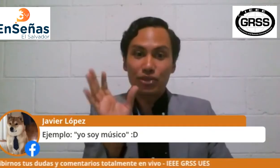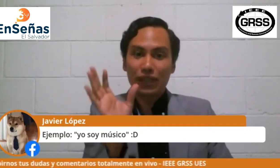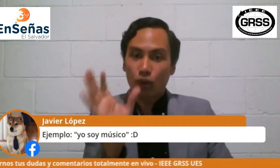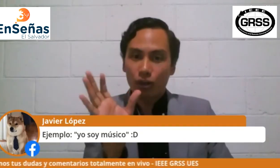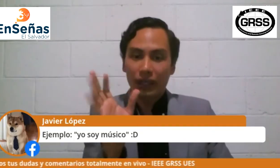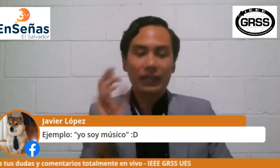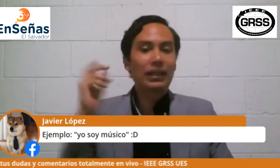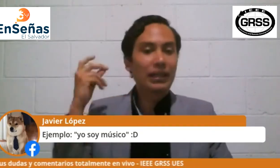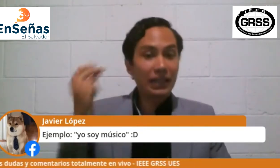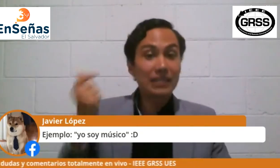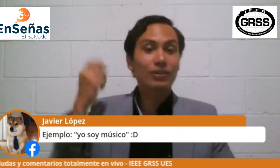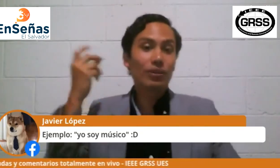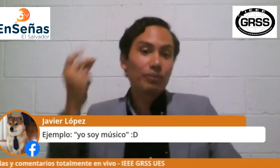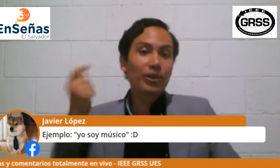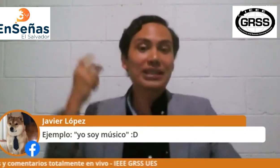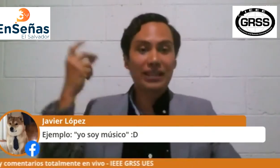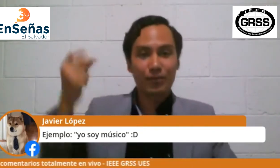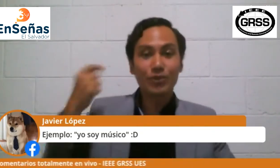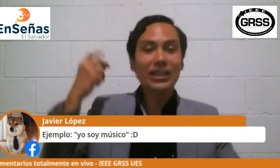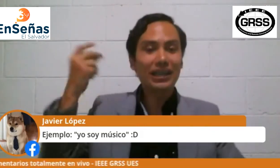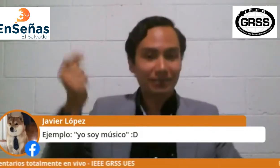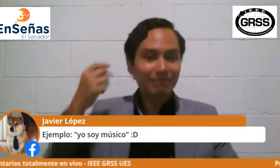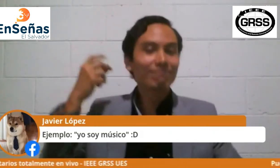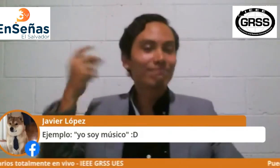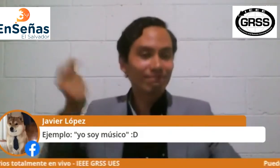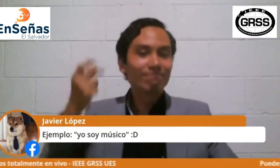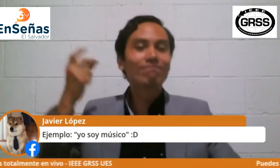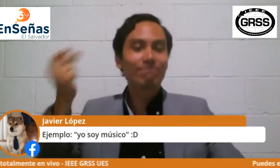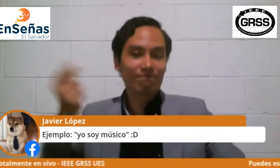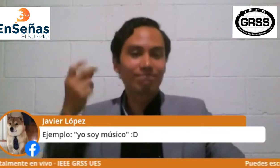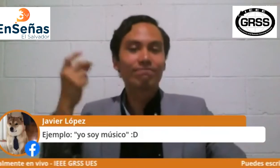para músico. Esto puede ser música,